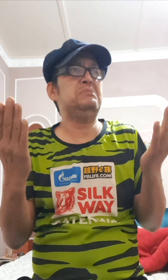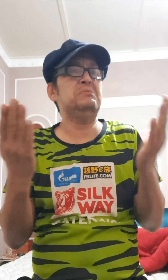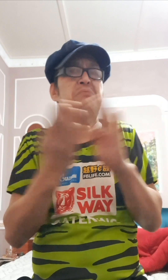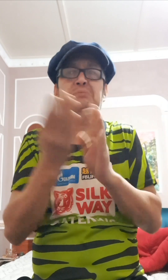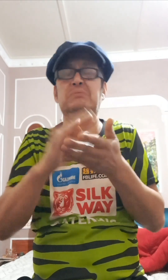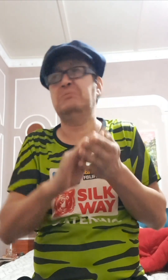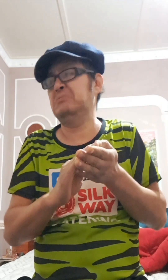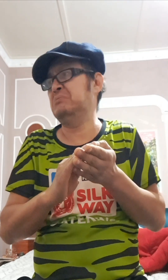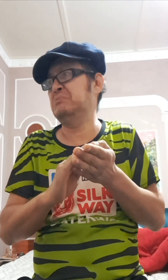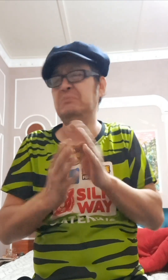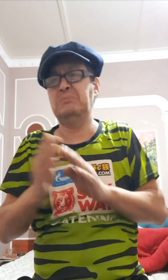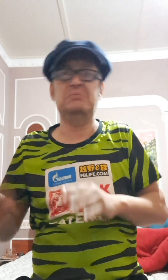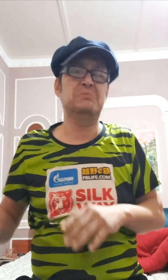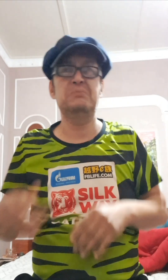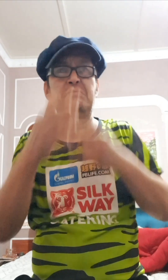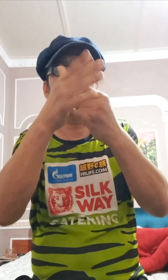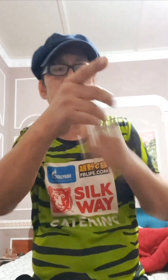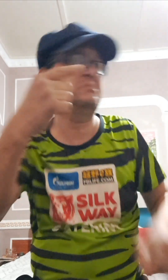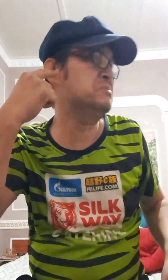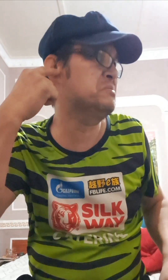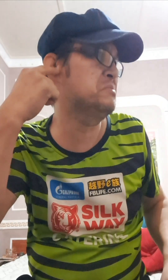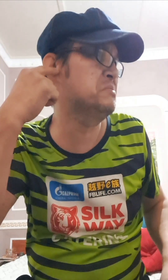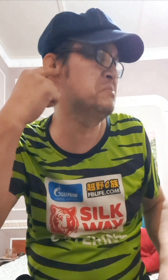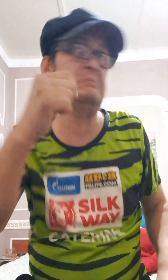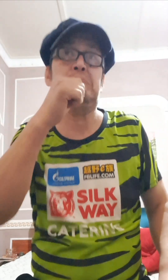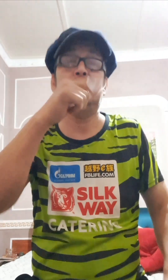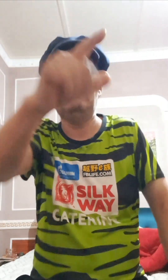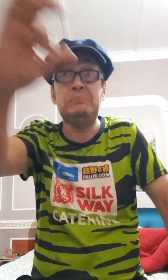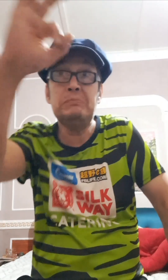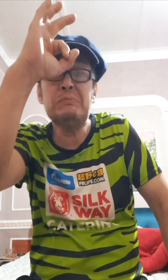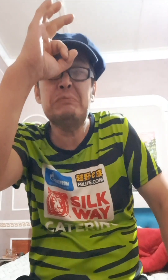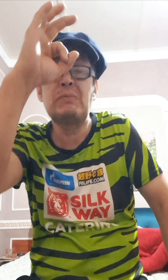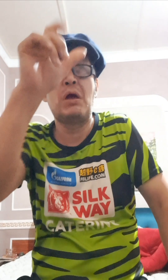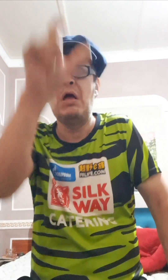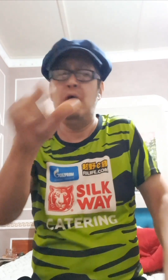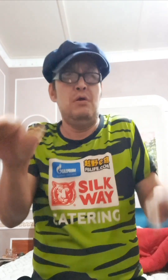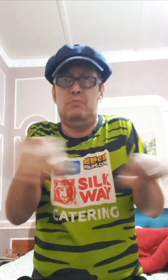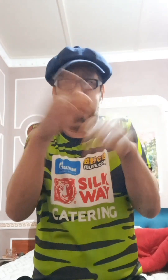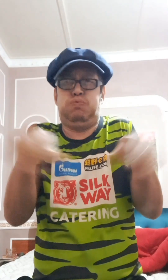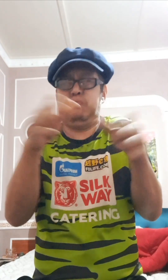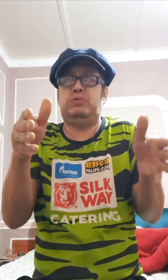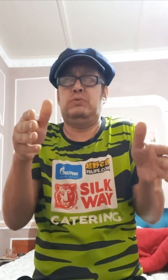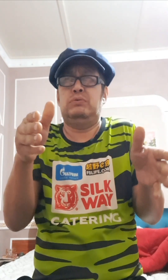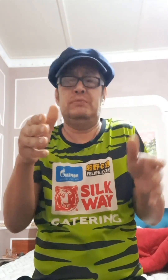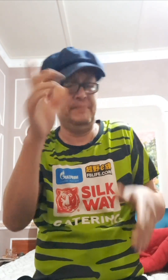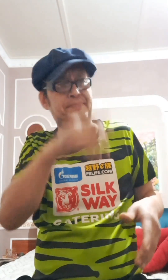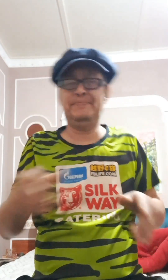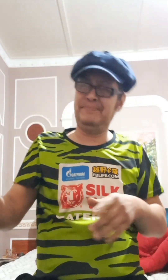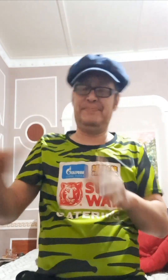ardiendo. Para Maker's Mark, el temporizador está ajustado a 35 segundos para darle al bourbon su color marrón dorado y sabor